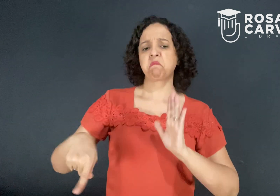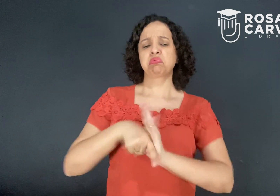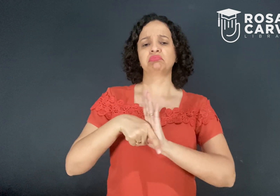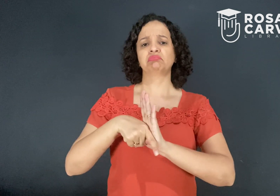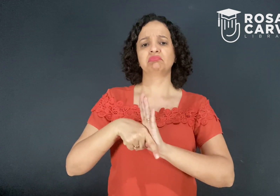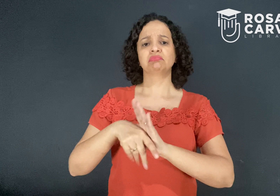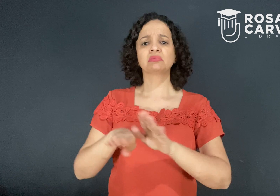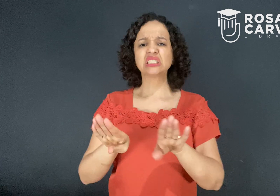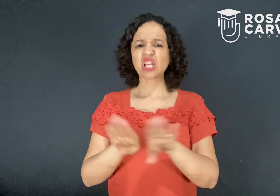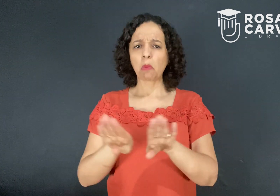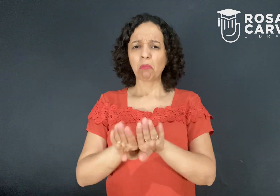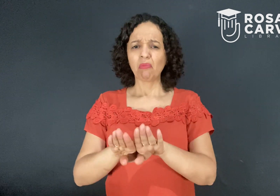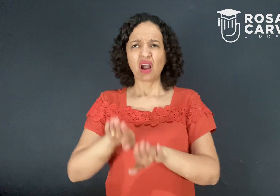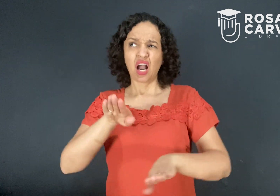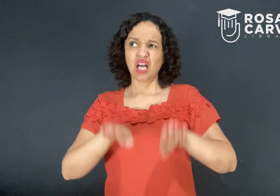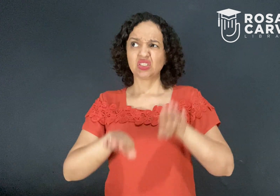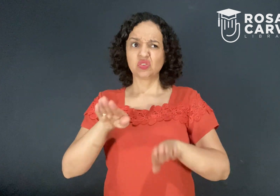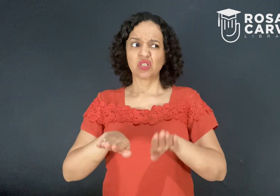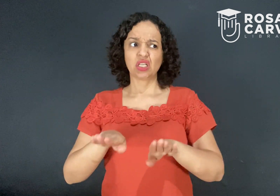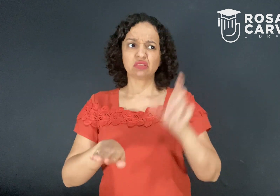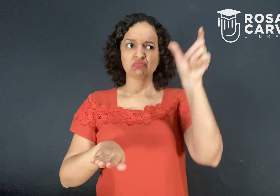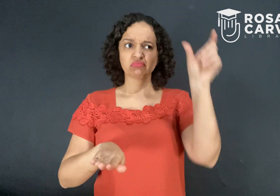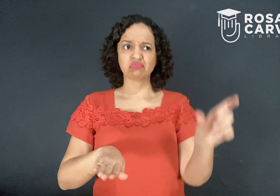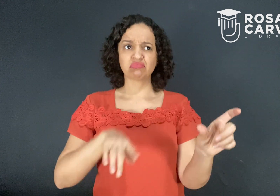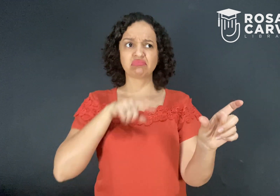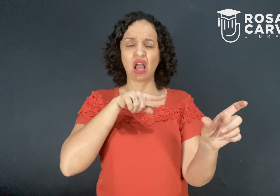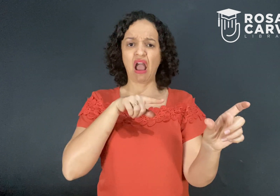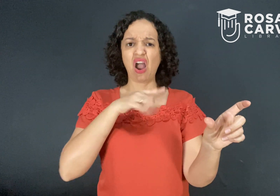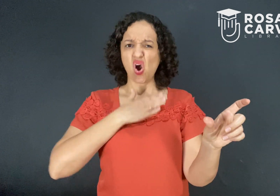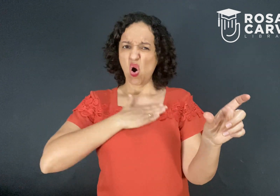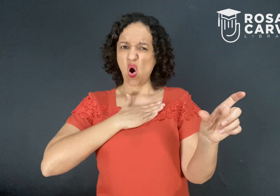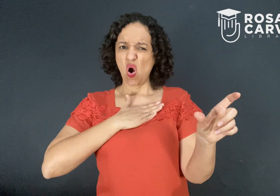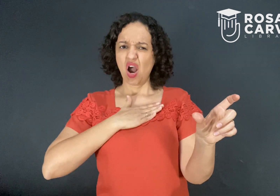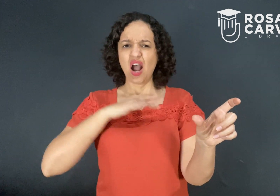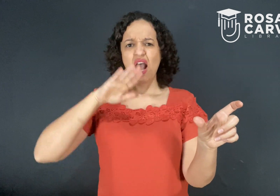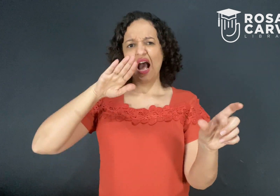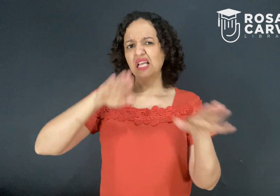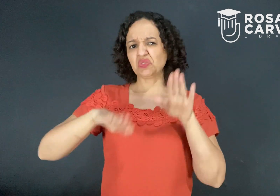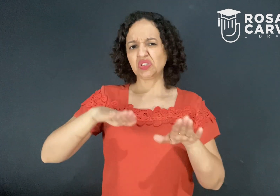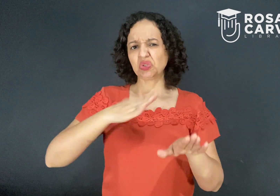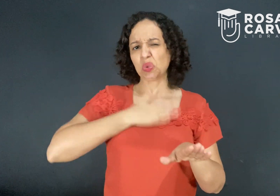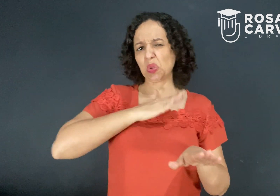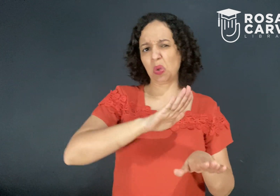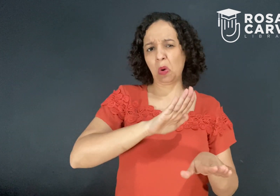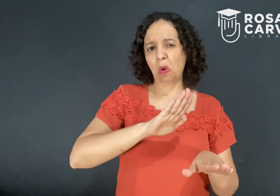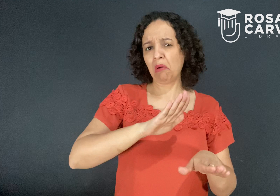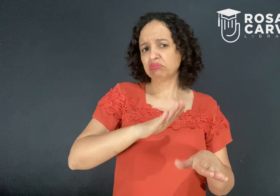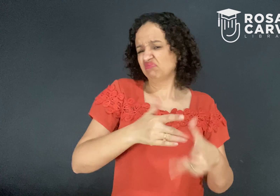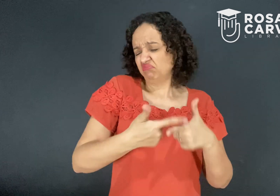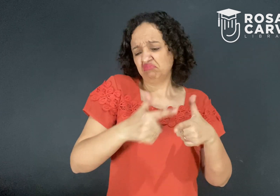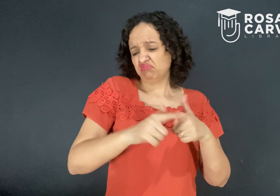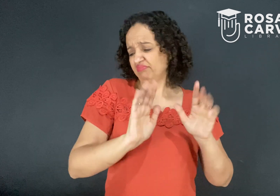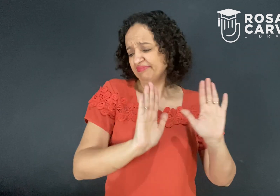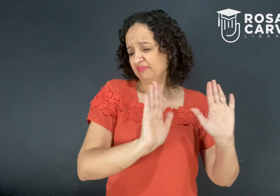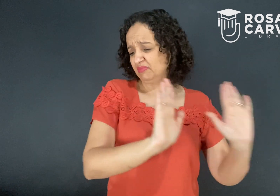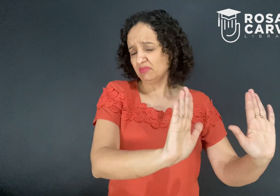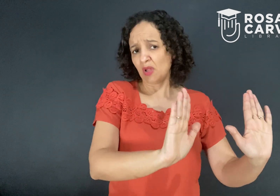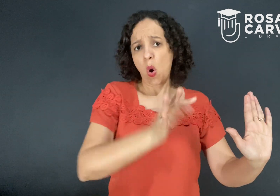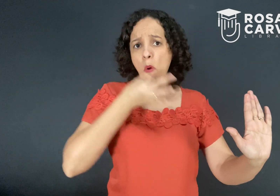minha opinião e que em alguns momentos eu ia agradar, em outros momentos eu ia desagradar as